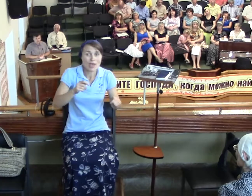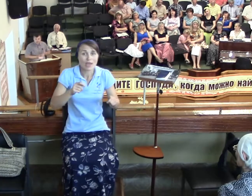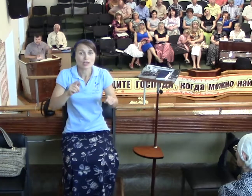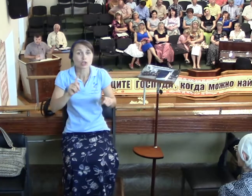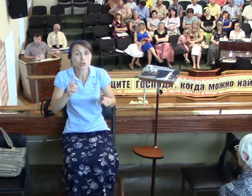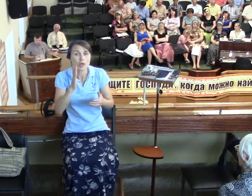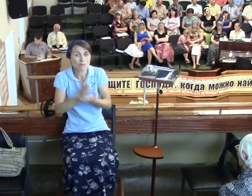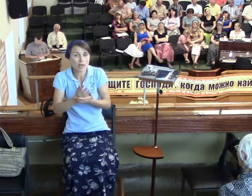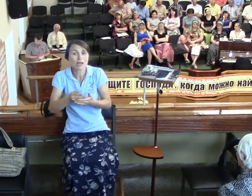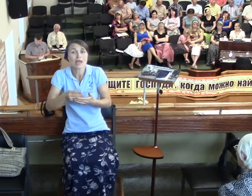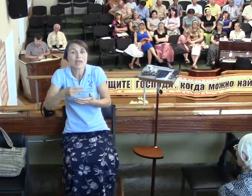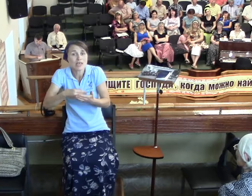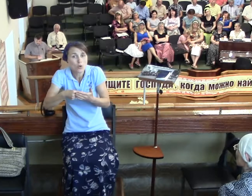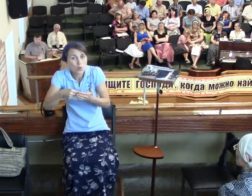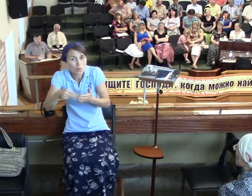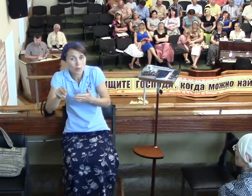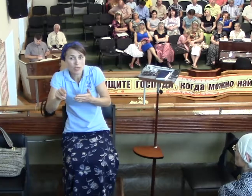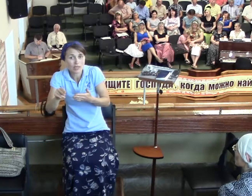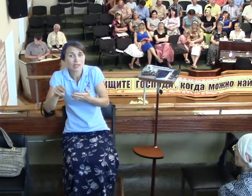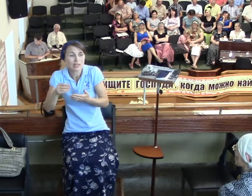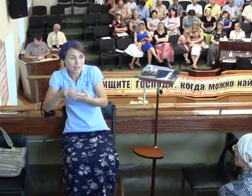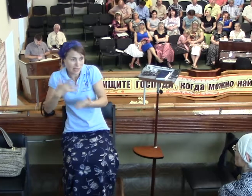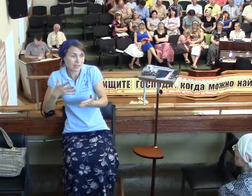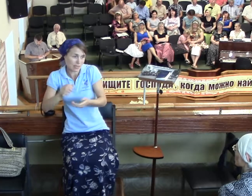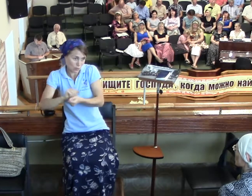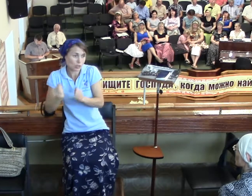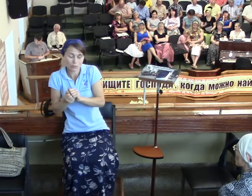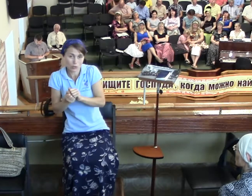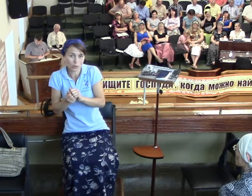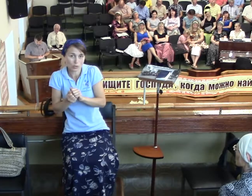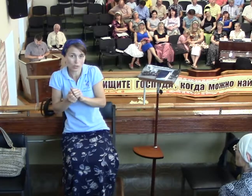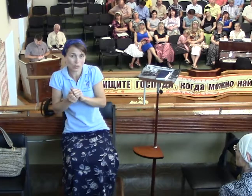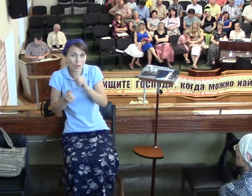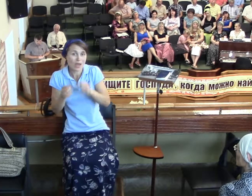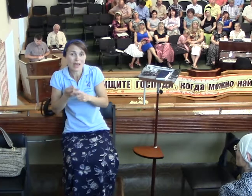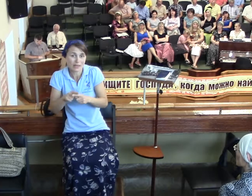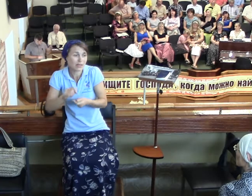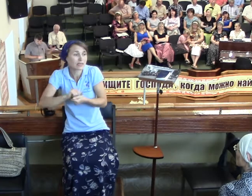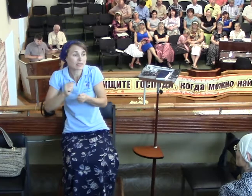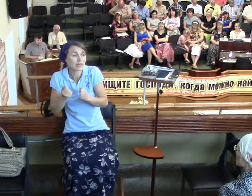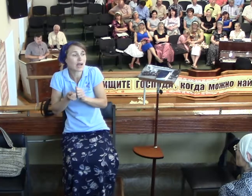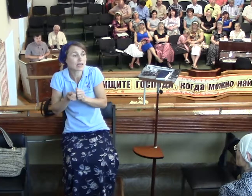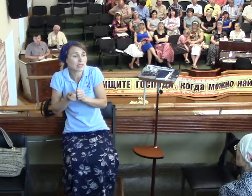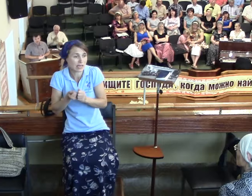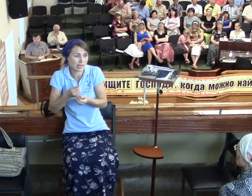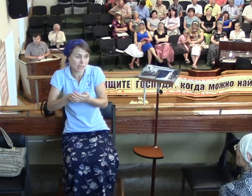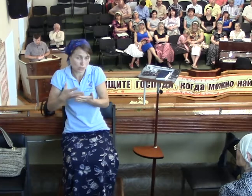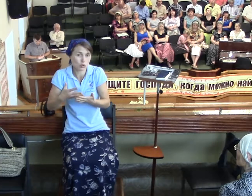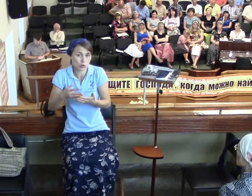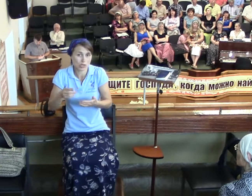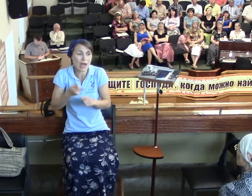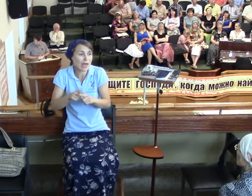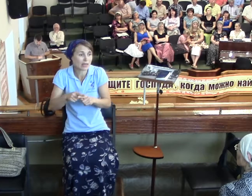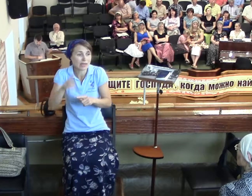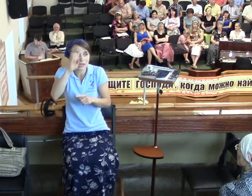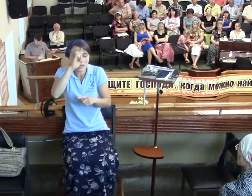первые христиане в первые годы гонений теряли все, могу ли я тогда вот спеть вместе с Саввакумом эти слова 17